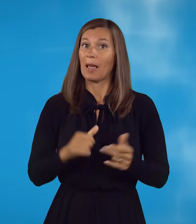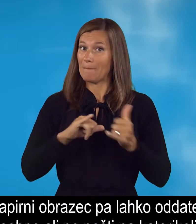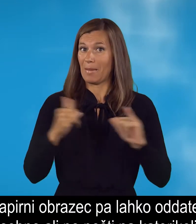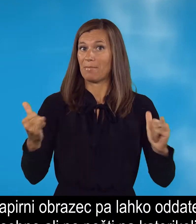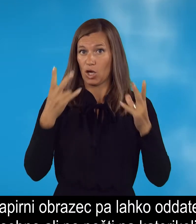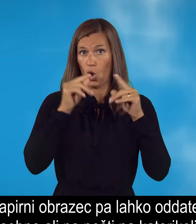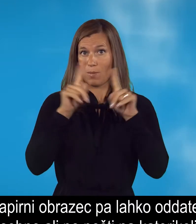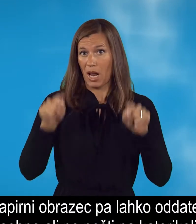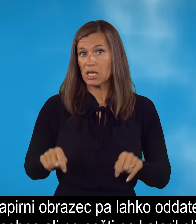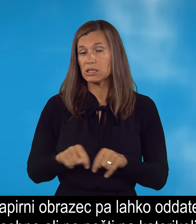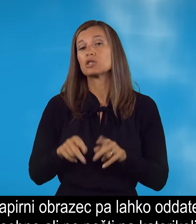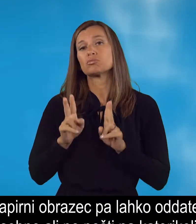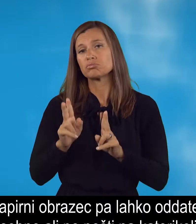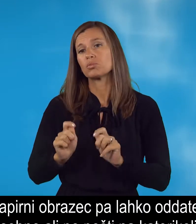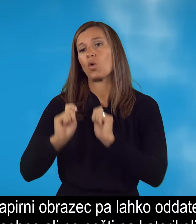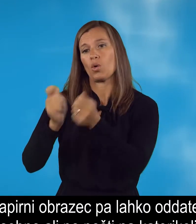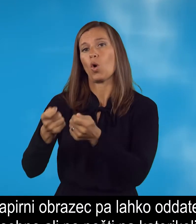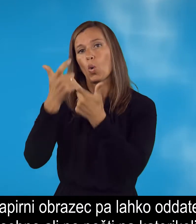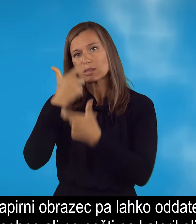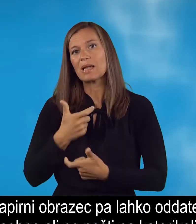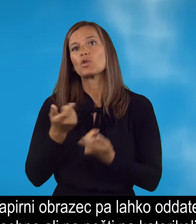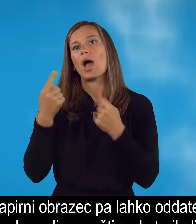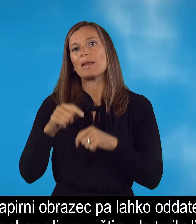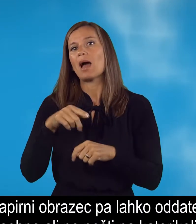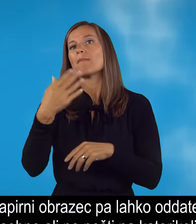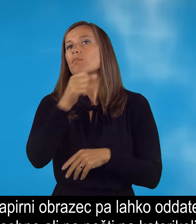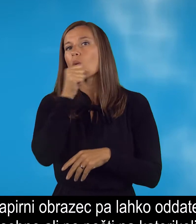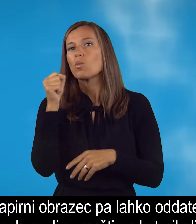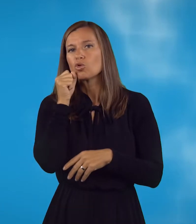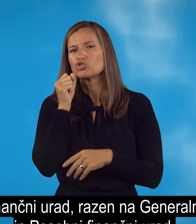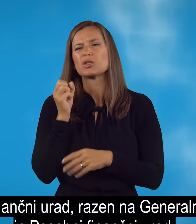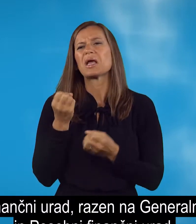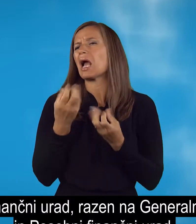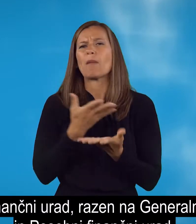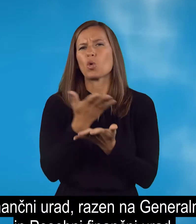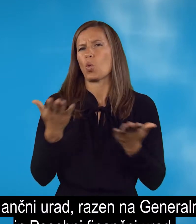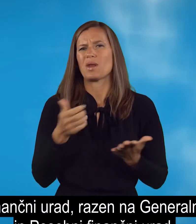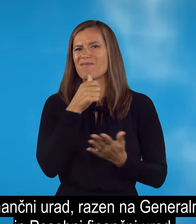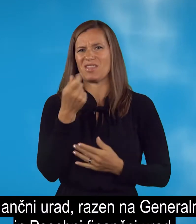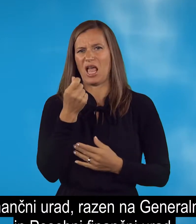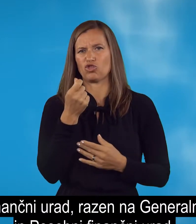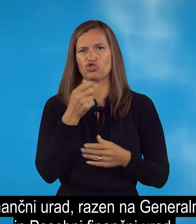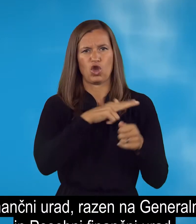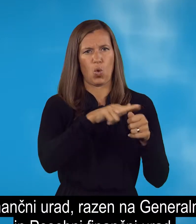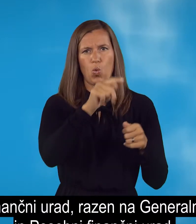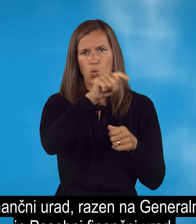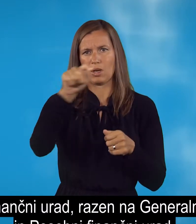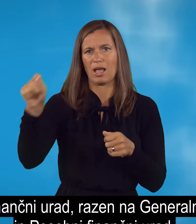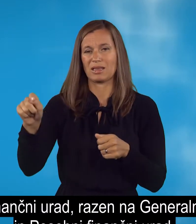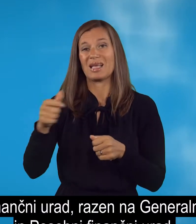Papirni obrazec pa lahko oddate osebno ali po pošti na katerikoli finančni urad, razen na generalni in